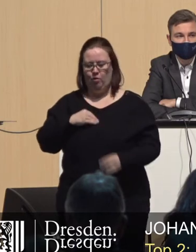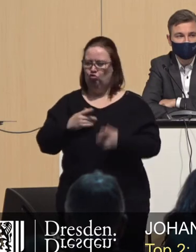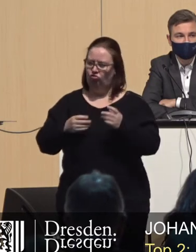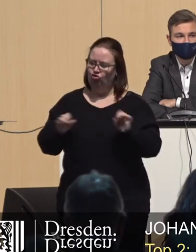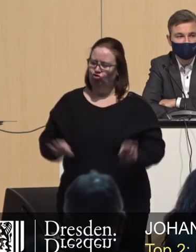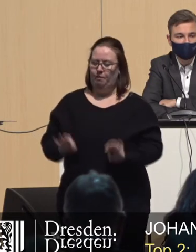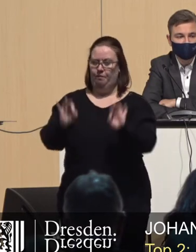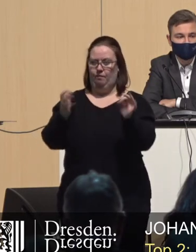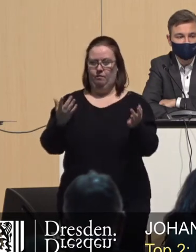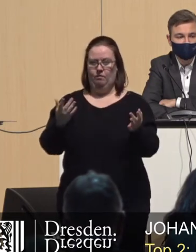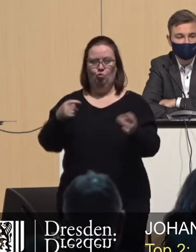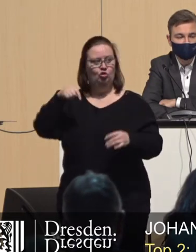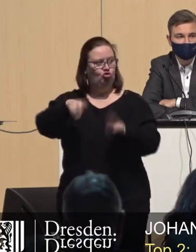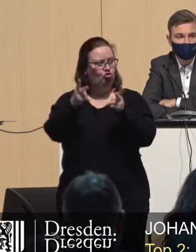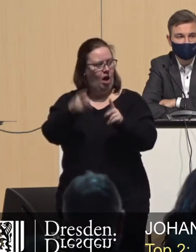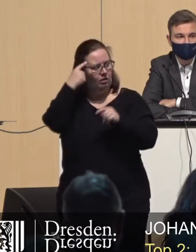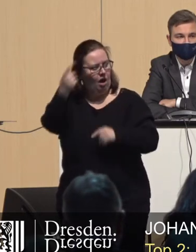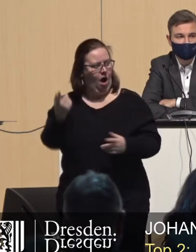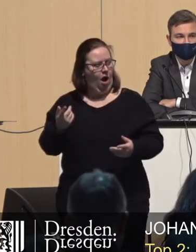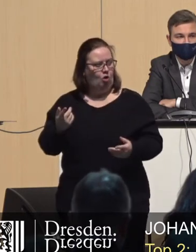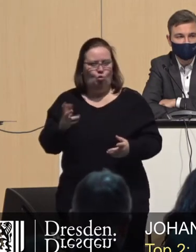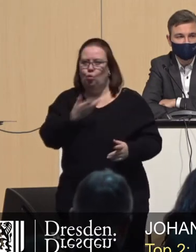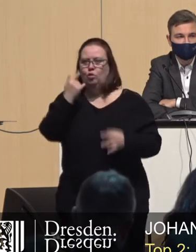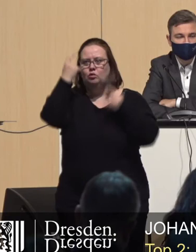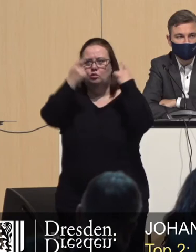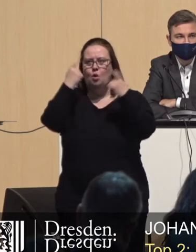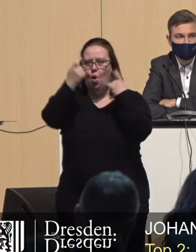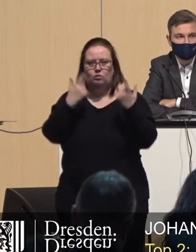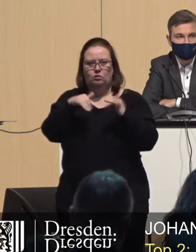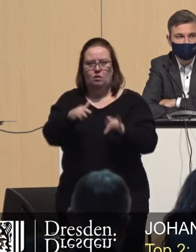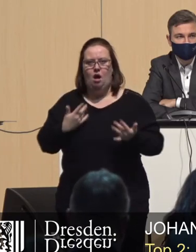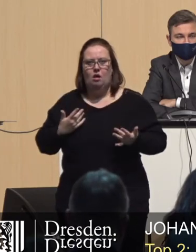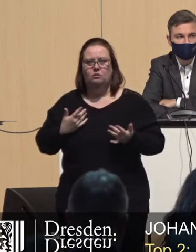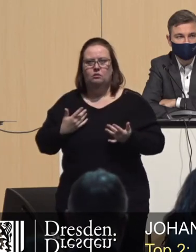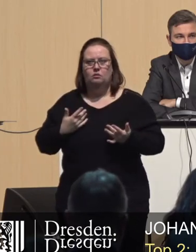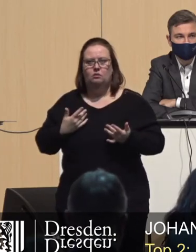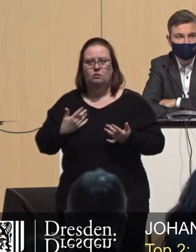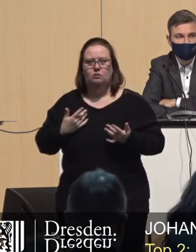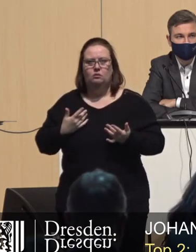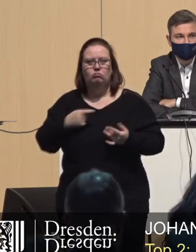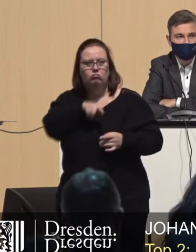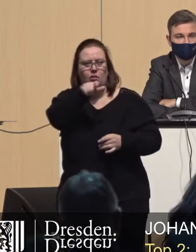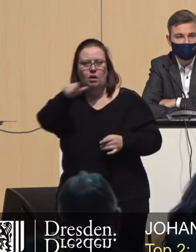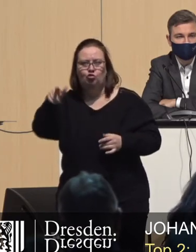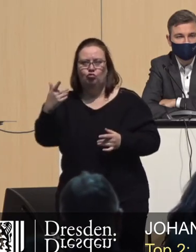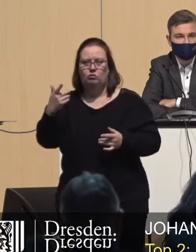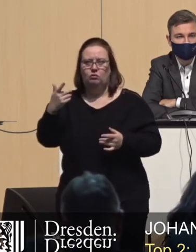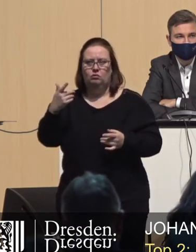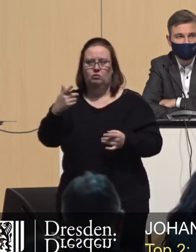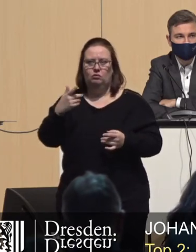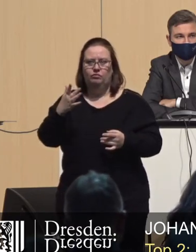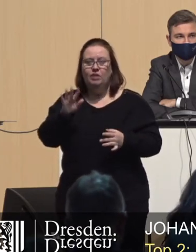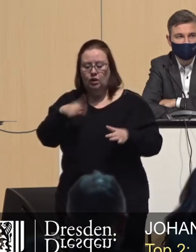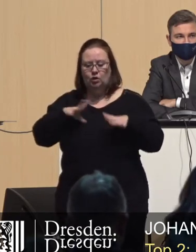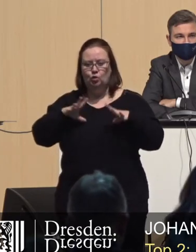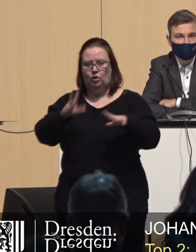ist, dass sich dieser Stadtrat offensichtlich keine Sorgen darüber macht, über die Menschen, die sich Sorgen